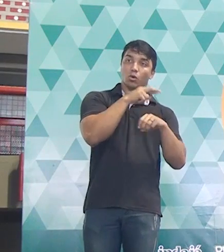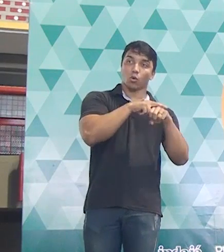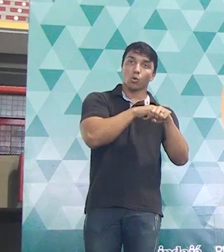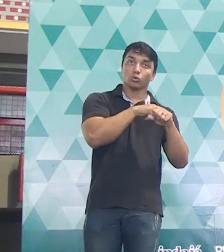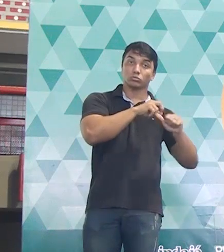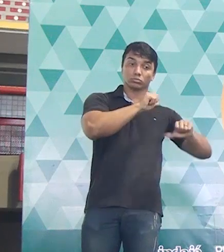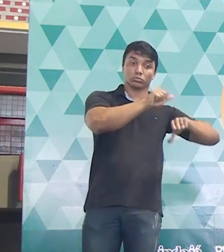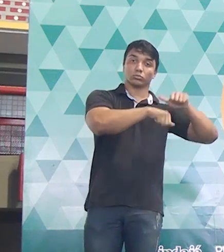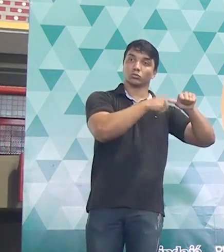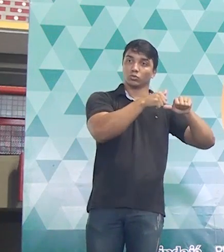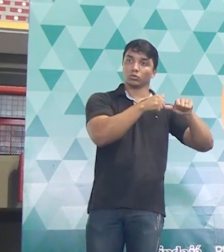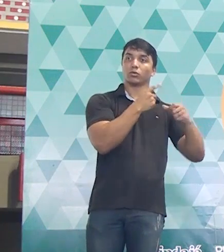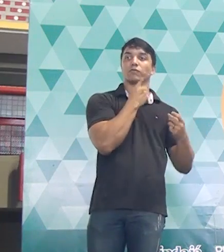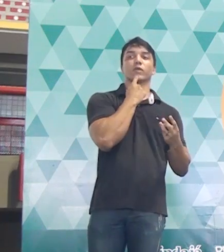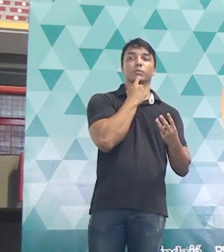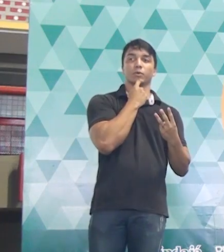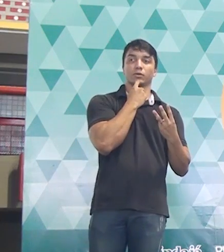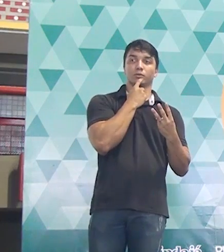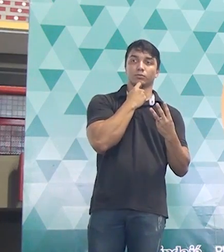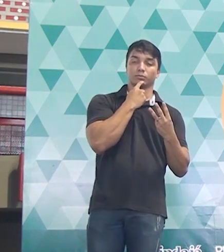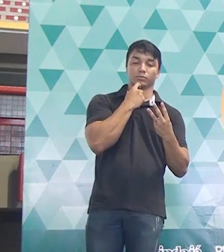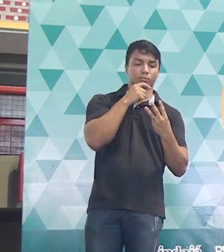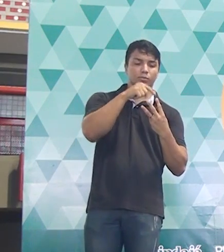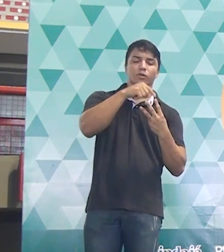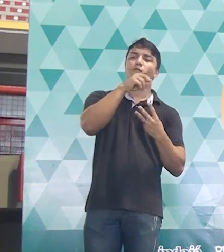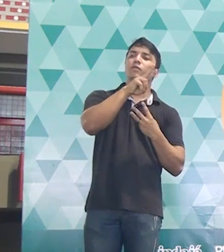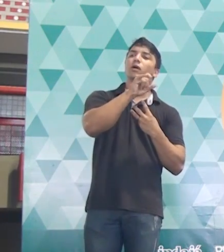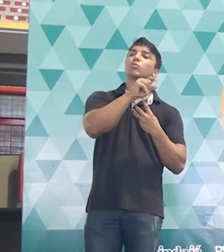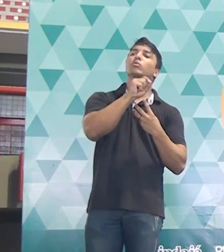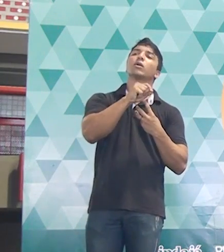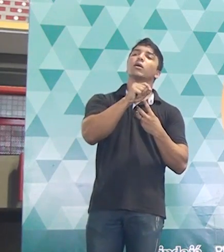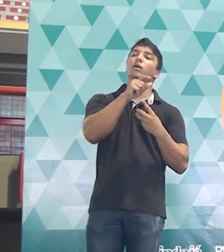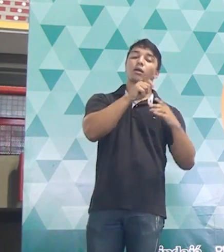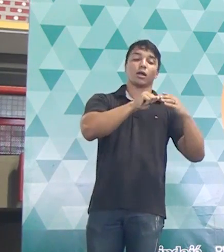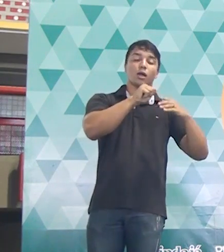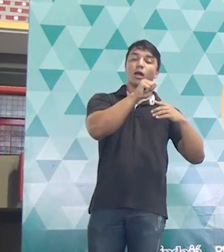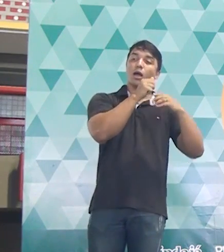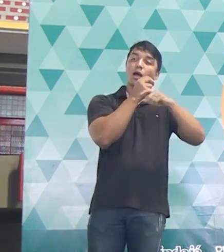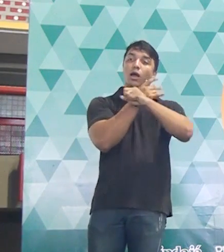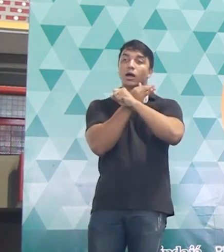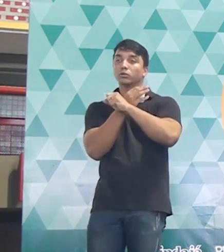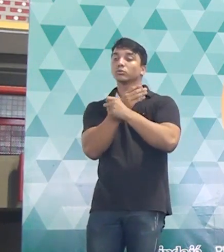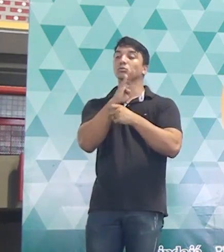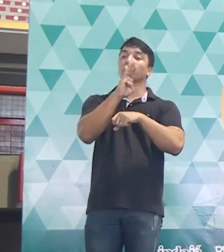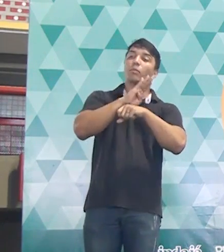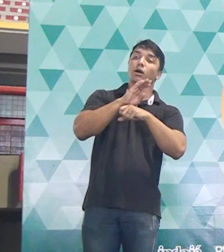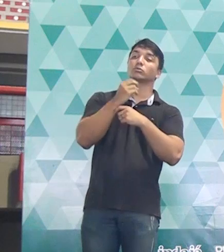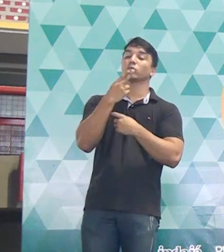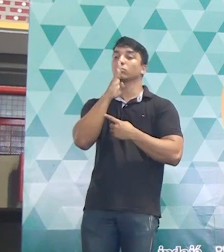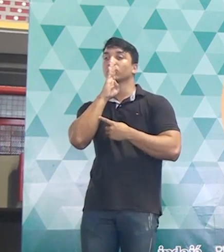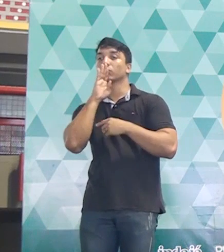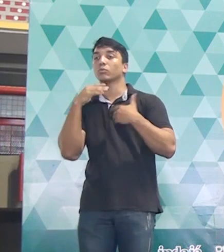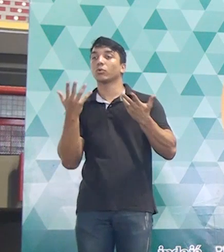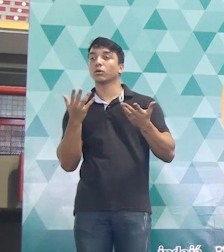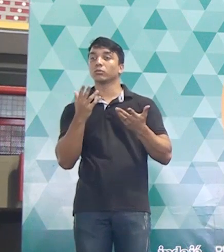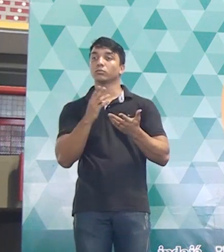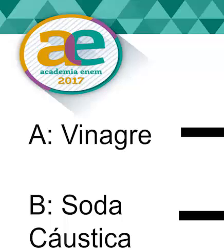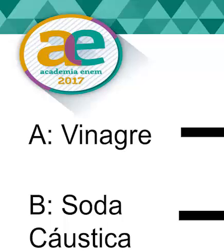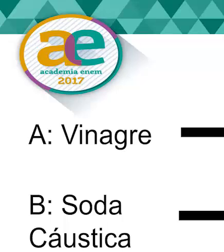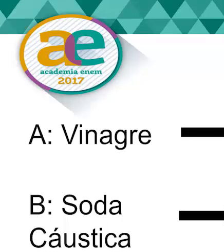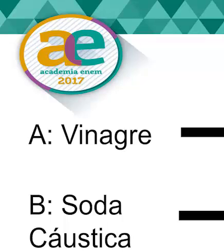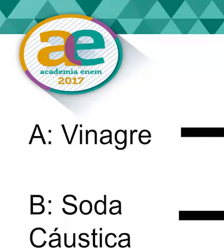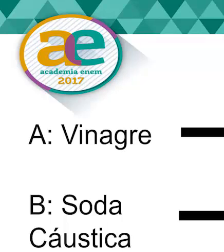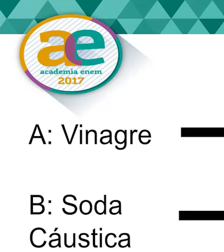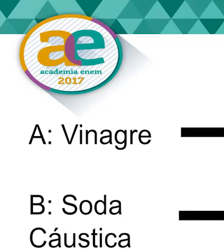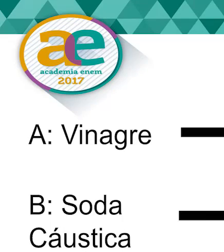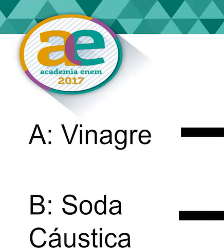para vermelho. Pessoal, o vinagre é uma substância de caráter ácido, básico ou neutro? Significa